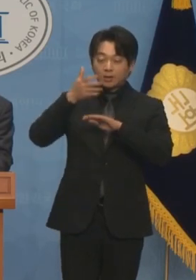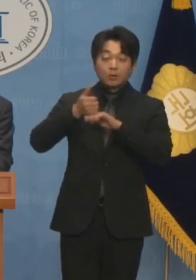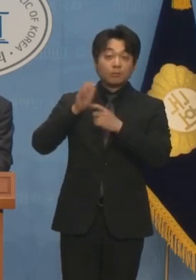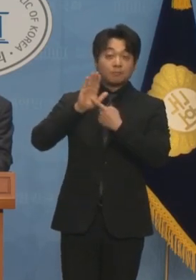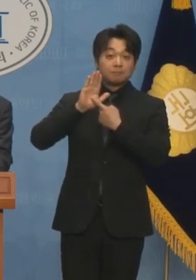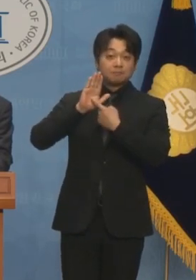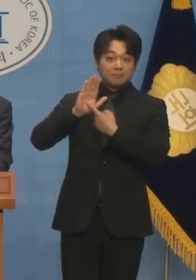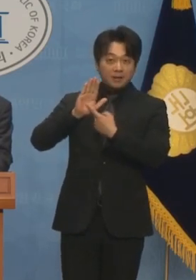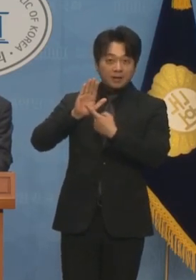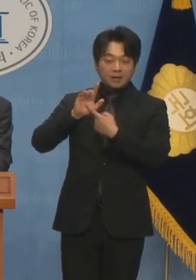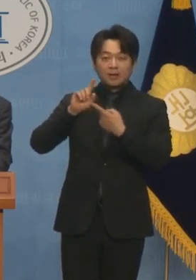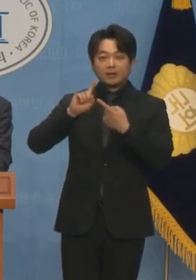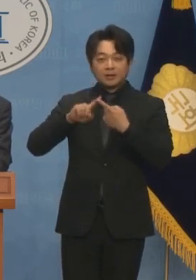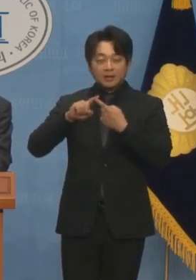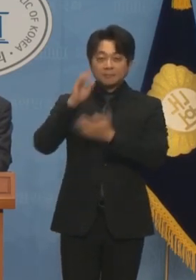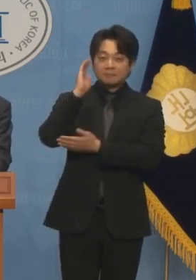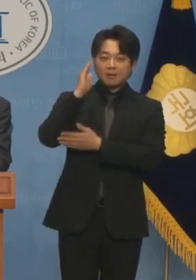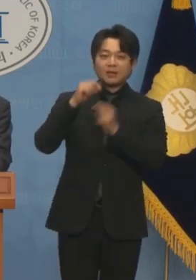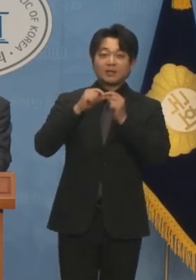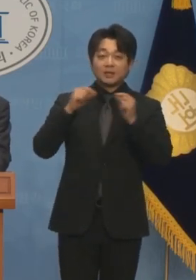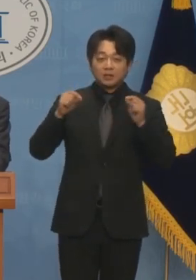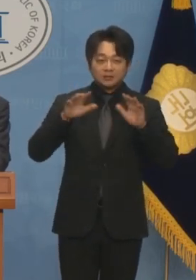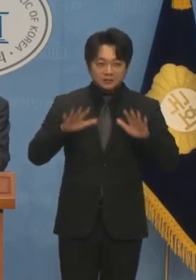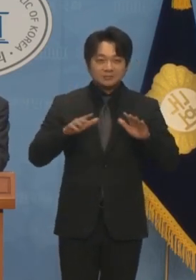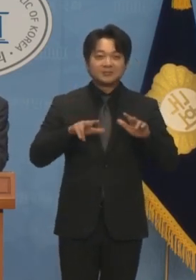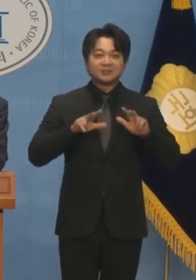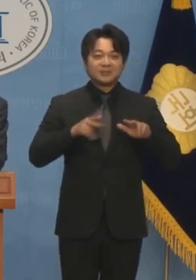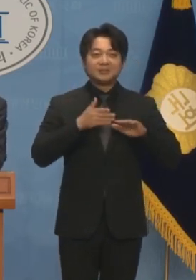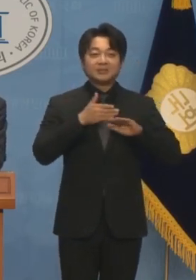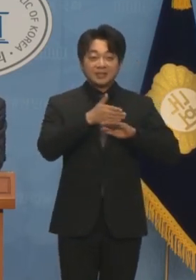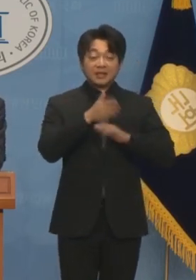좀 길어지는 바람에 제 회견도 조금 늦어졌습니다.